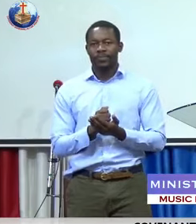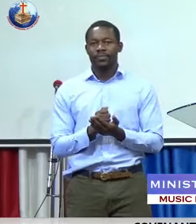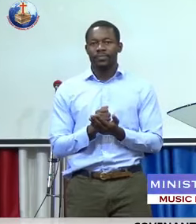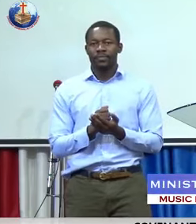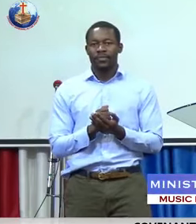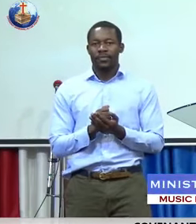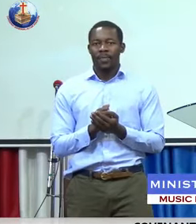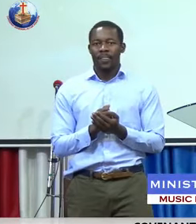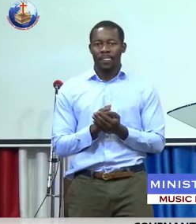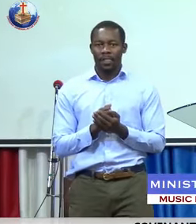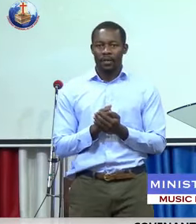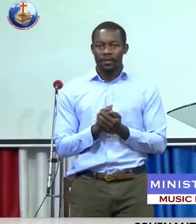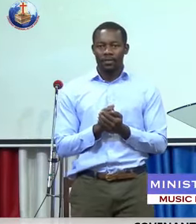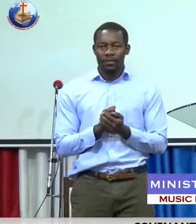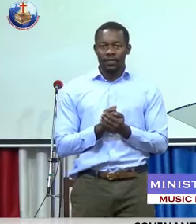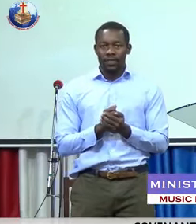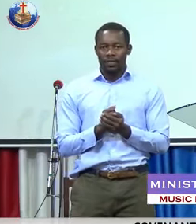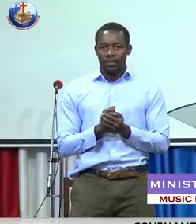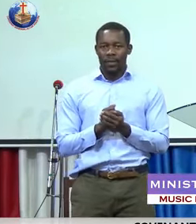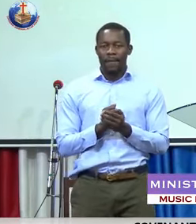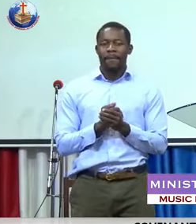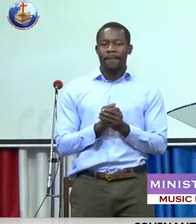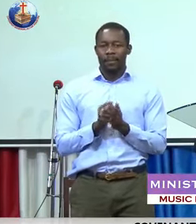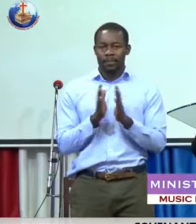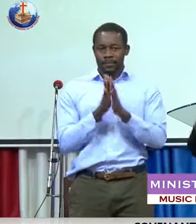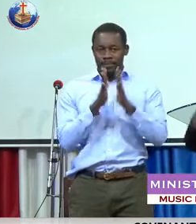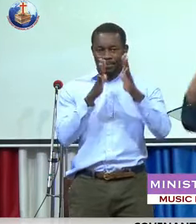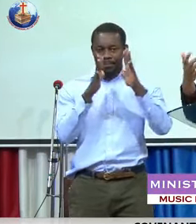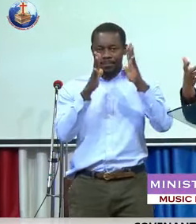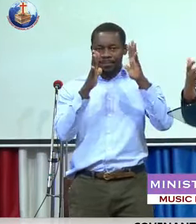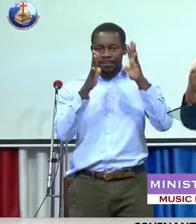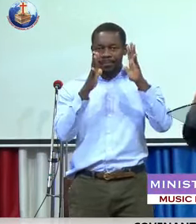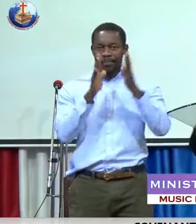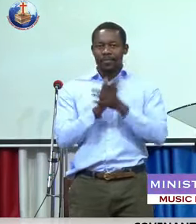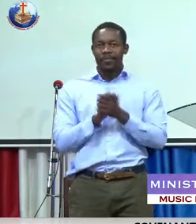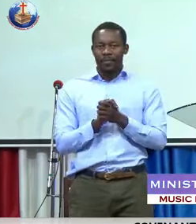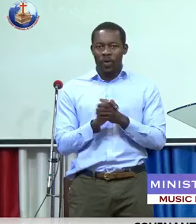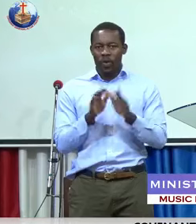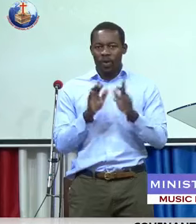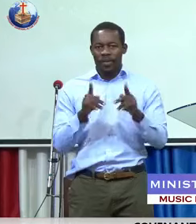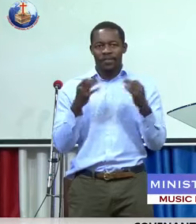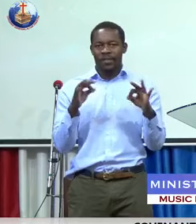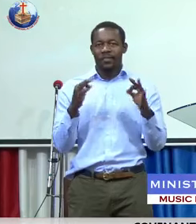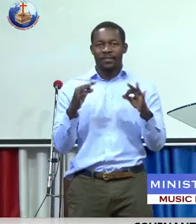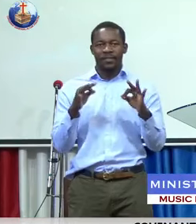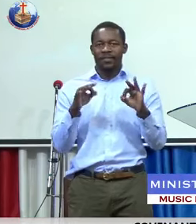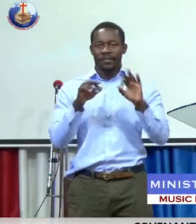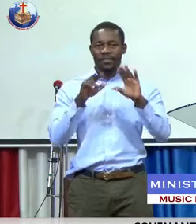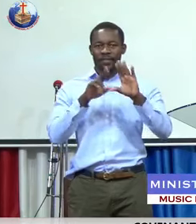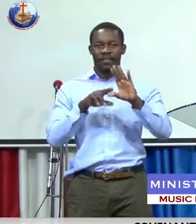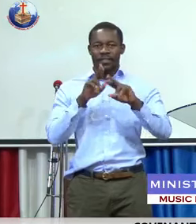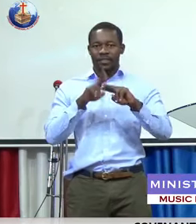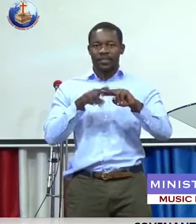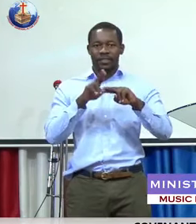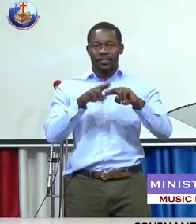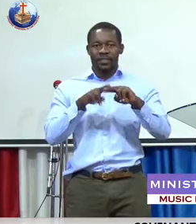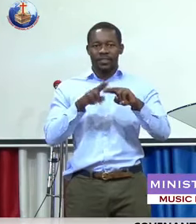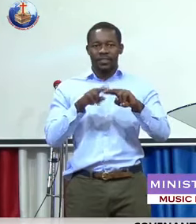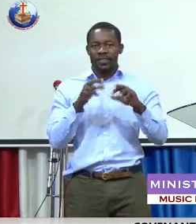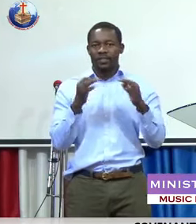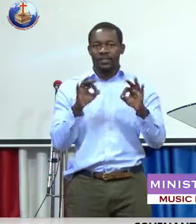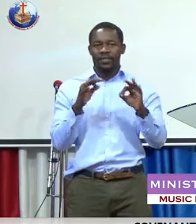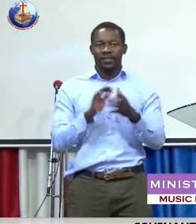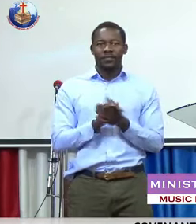Amen. Give the Lord a clap of praise. Amen. You're welcome to take your seats in the presence of the Lord. Mekaribisha kuketi katika uwepo wa